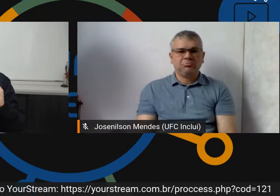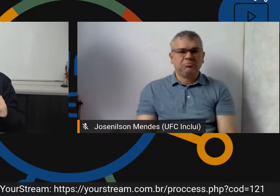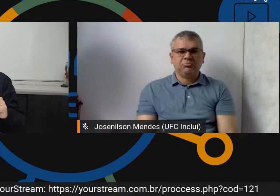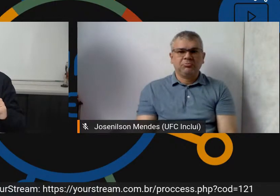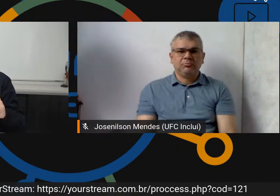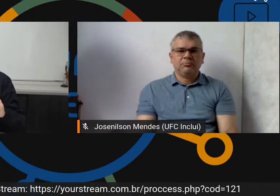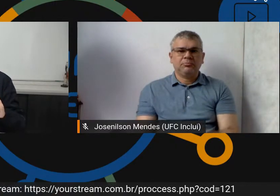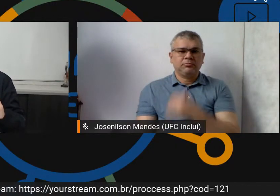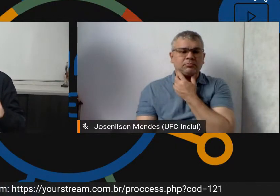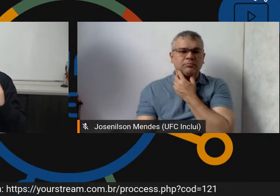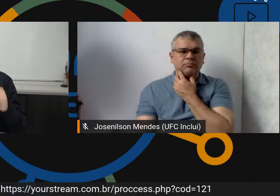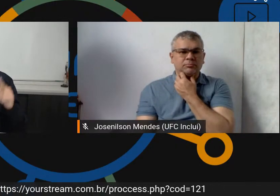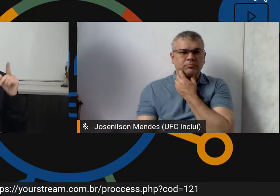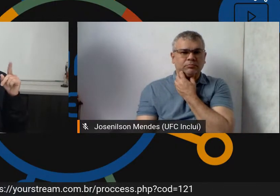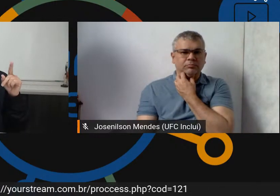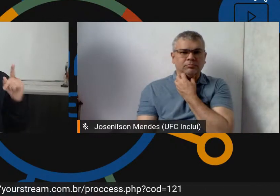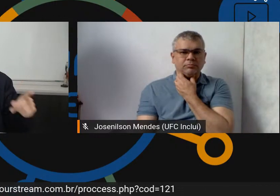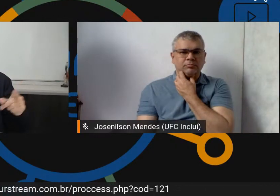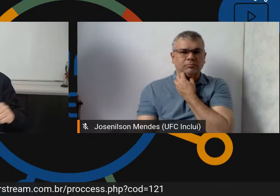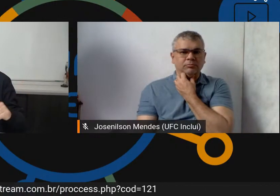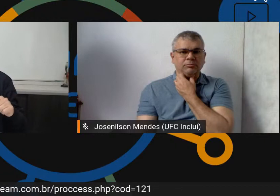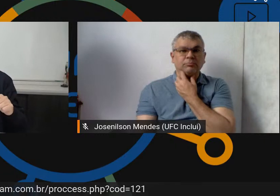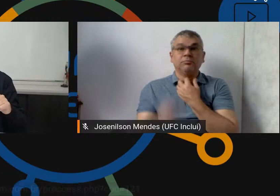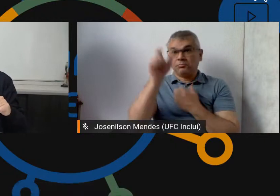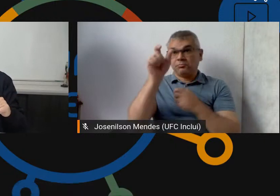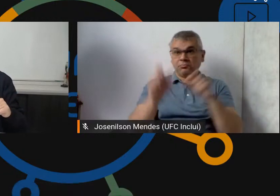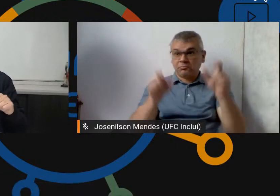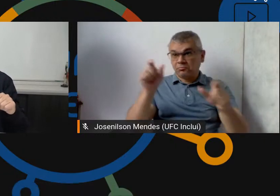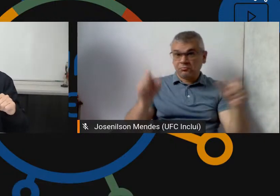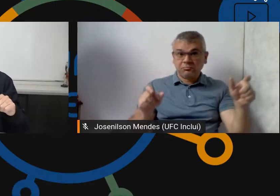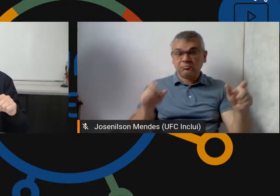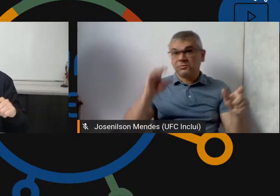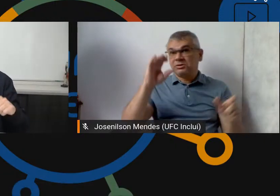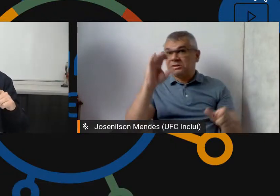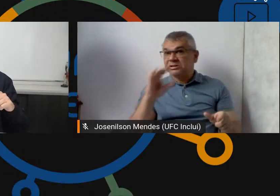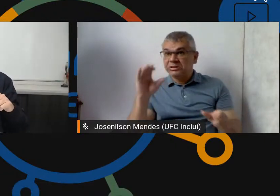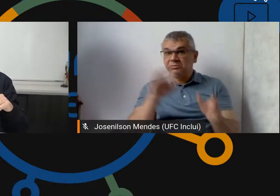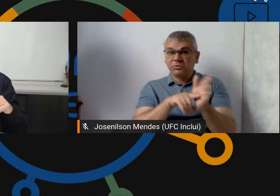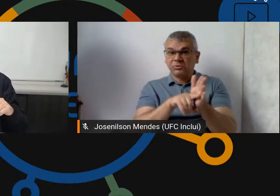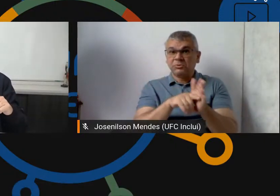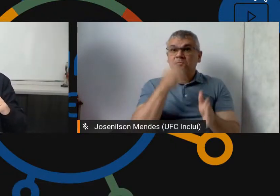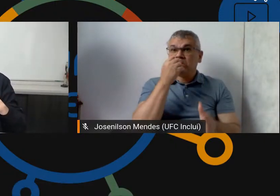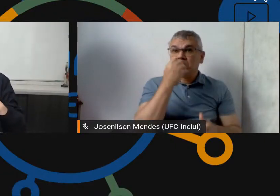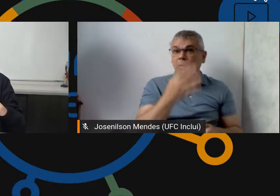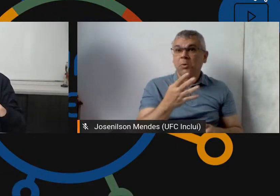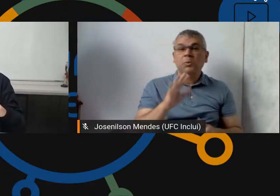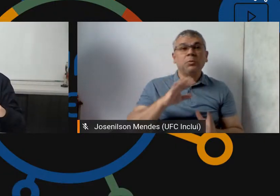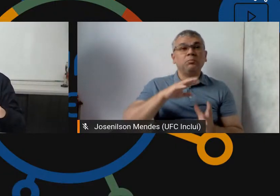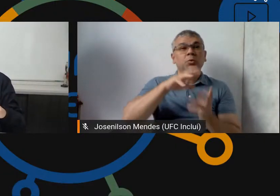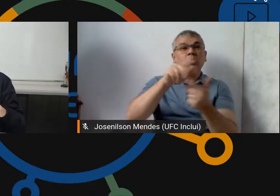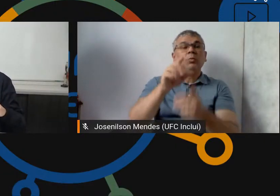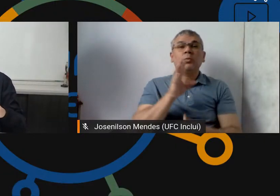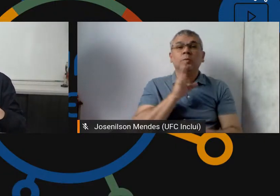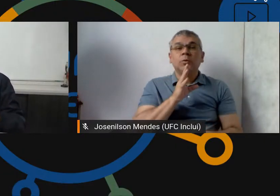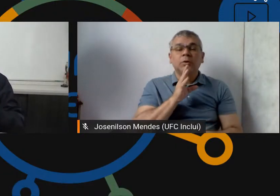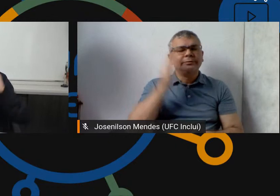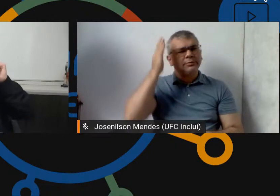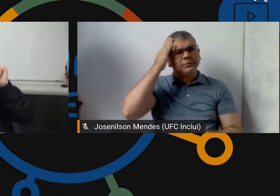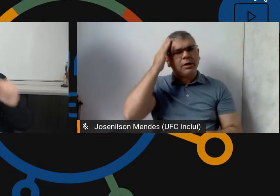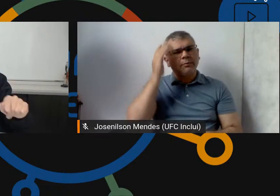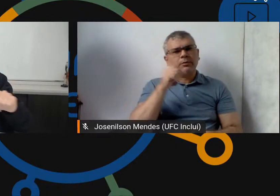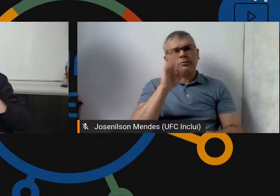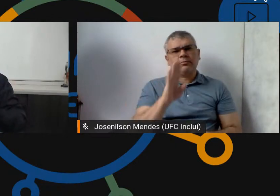Os bons cientistas que são conhecidos no mundo, que o mundo sabe que são brasileiros, que estão fazendo a diferença, esses